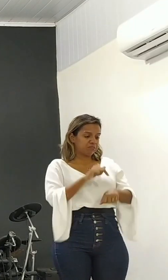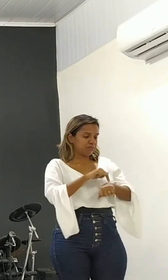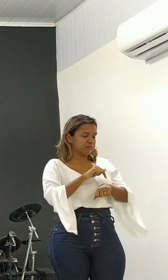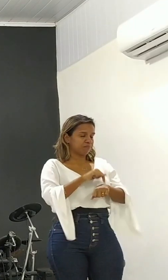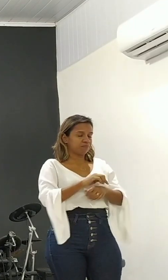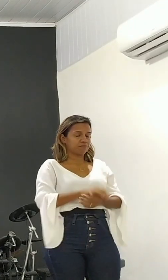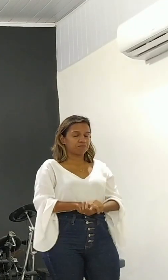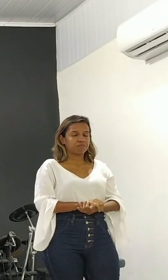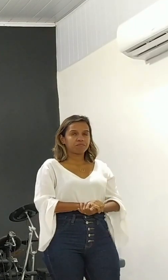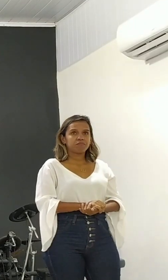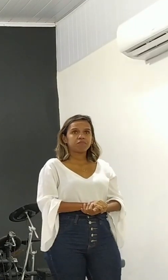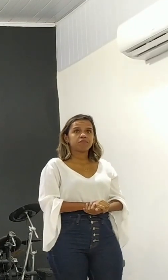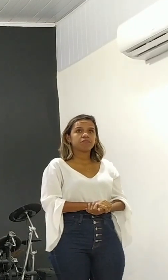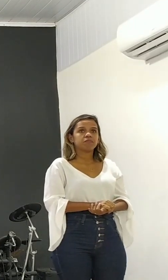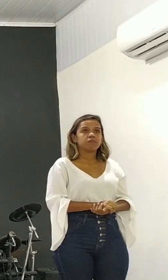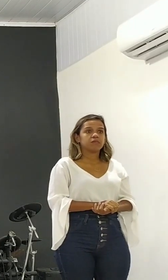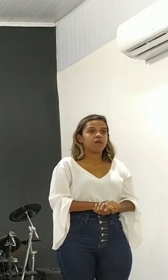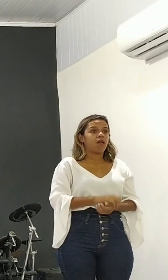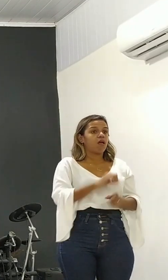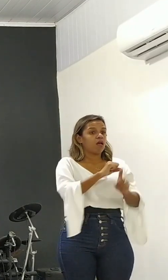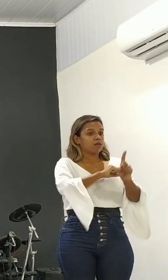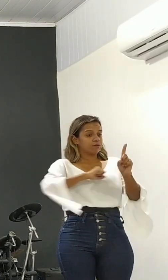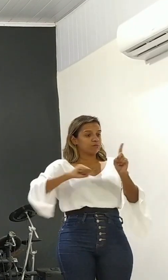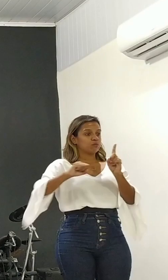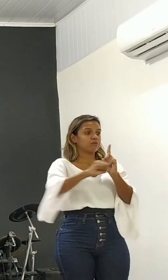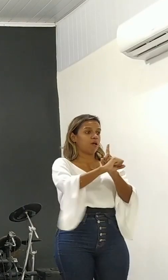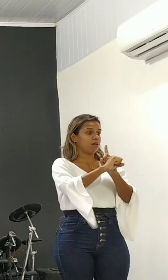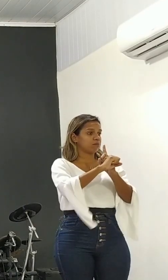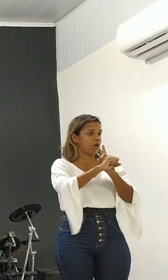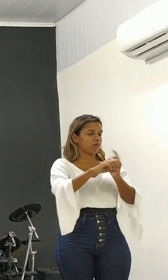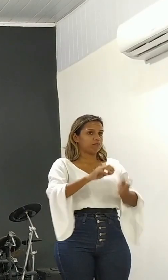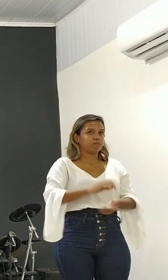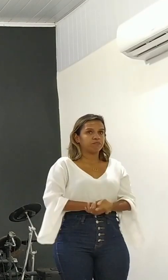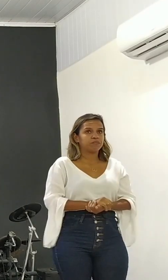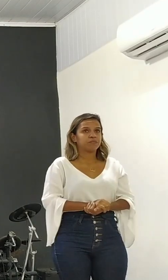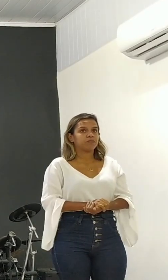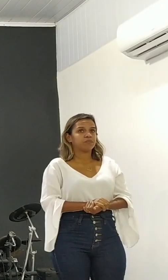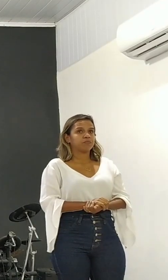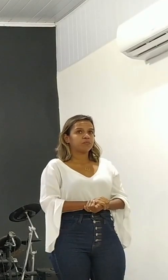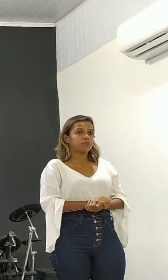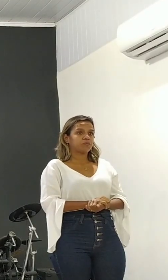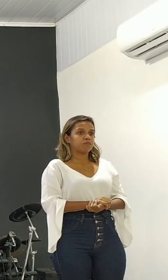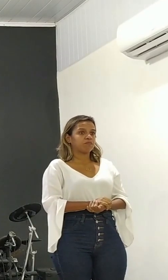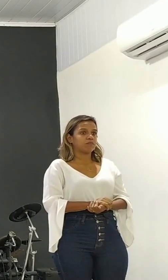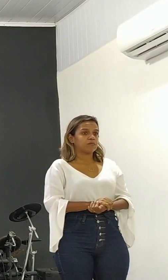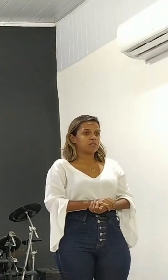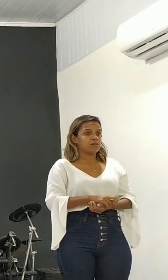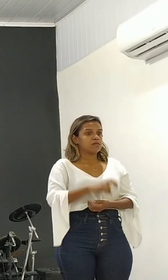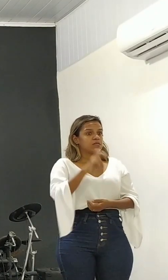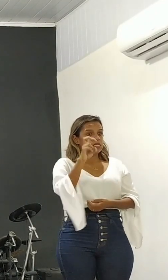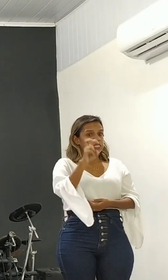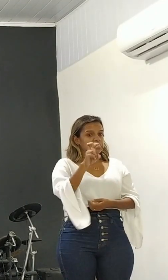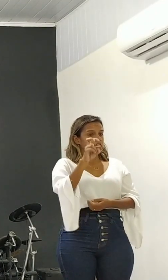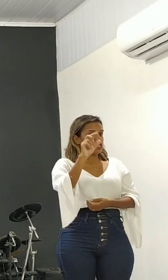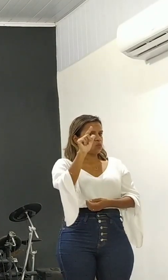tempo. Na sociedade da hiperconexão,